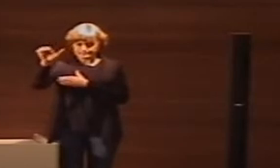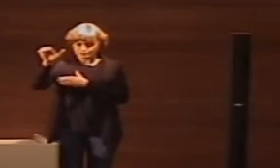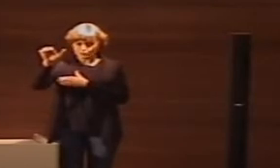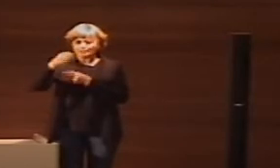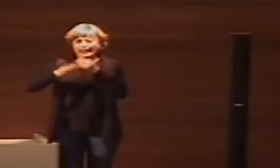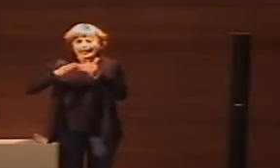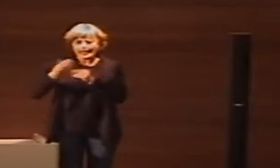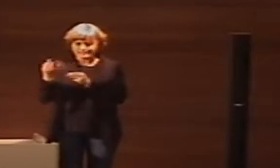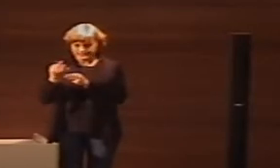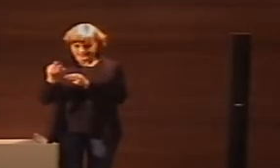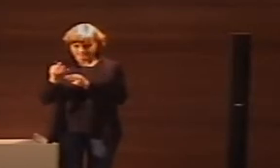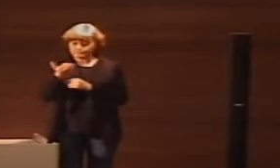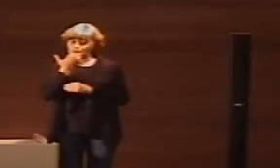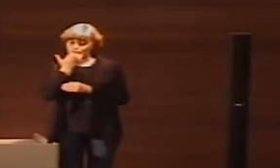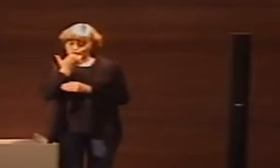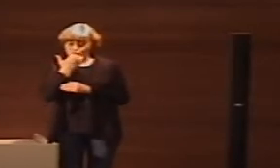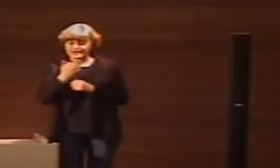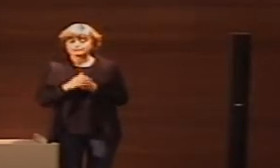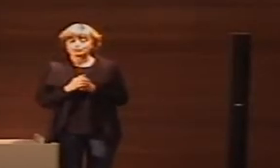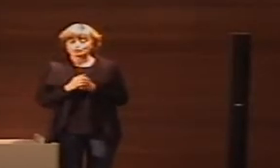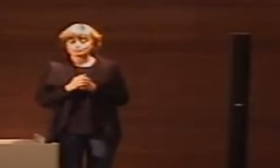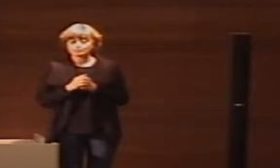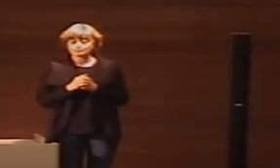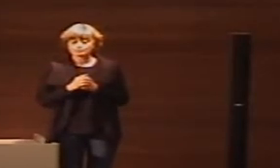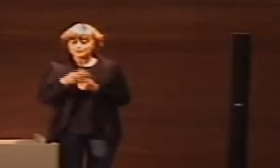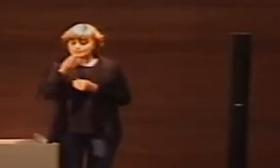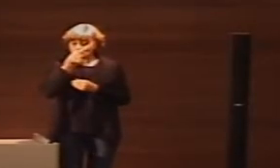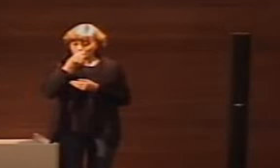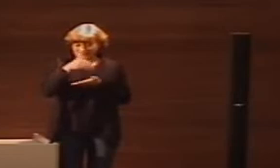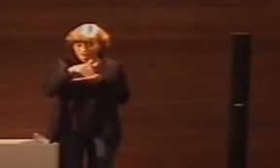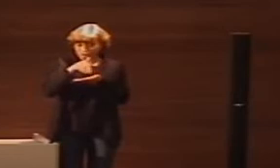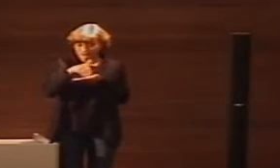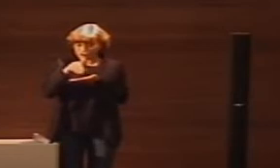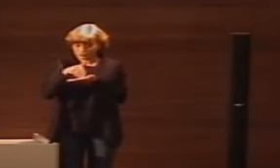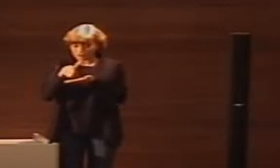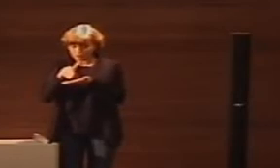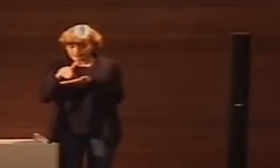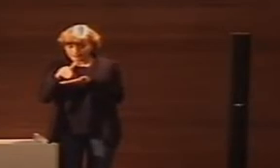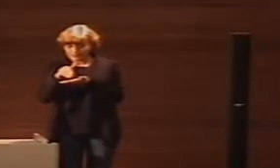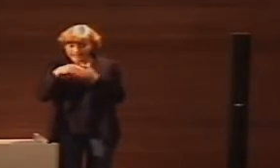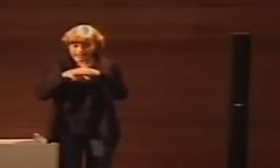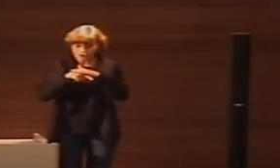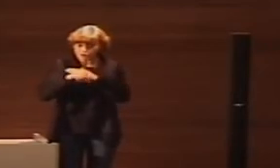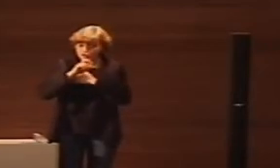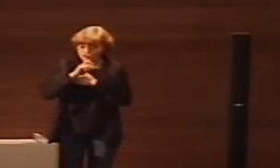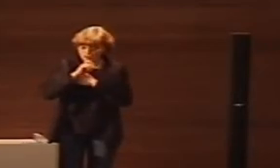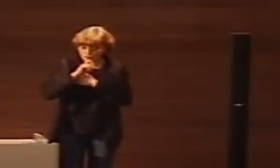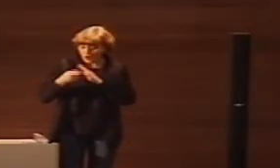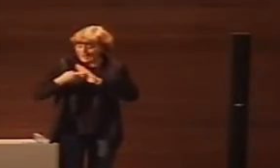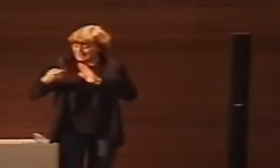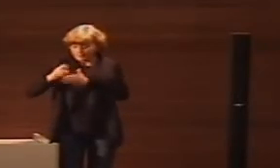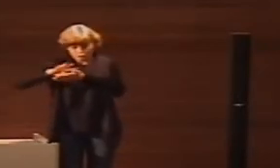materia municipal. Bueno, la introducción de la recogida selectiva de la materia orgánica, ¿no? Excepto excepto Cataluña, donde ya